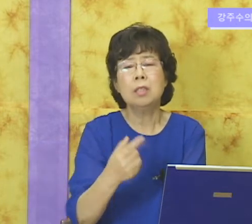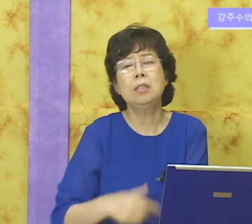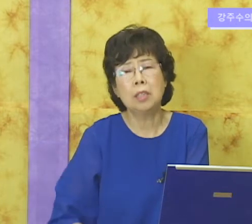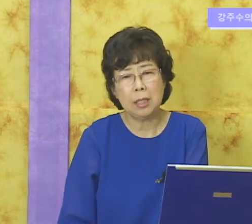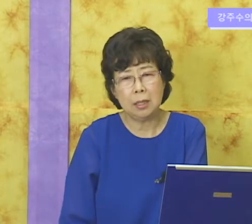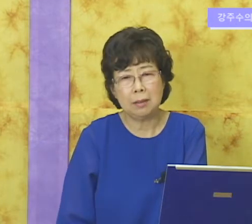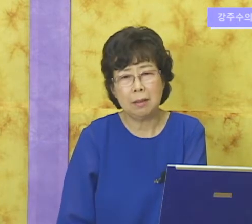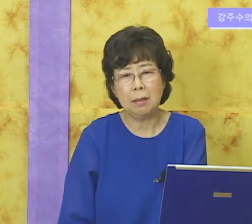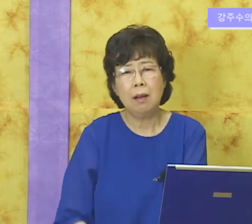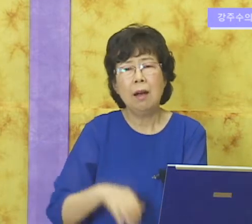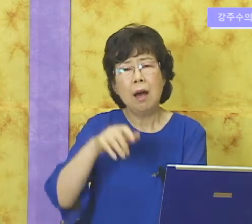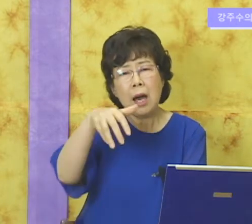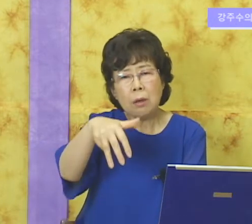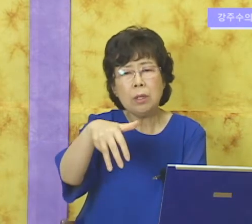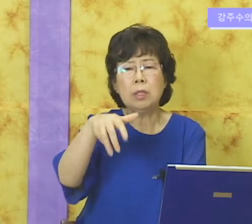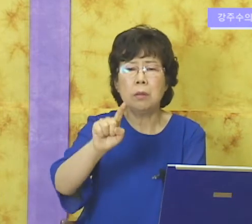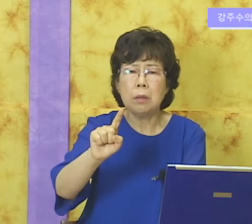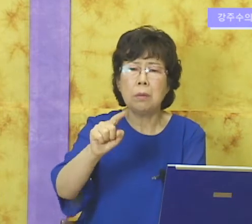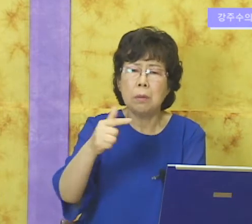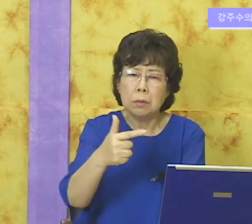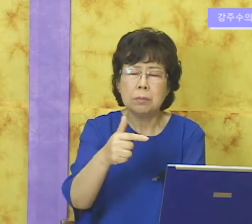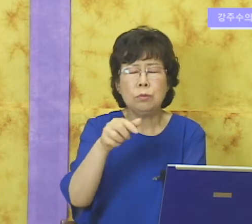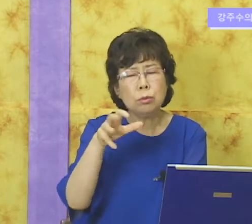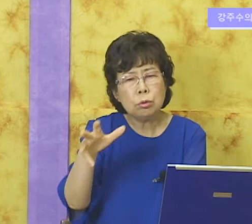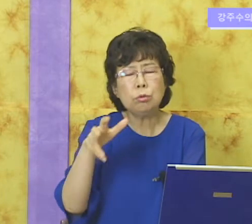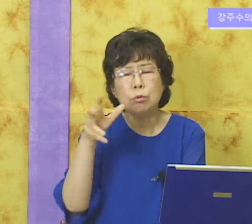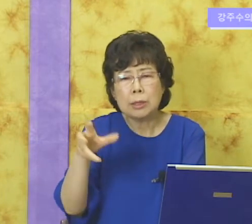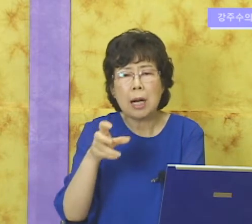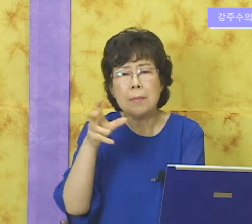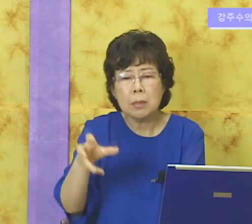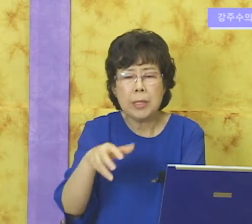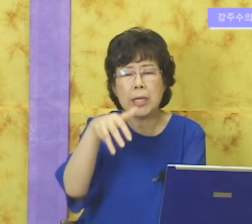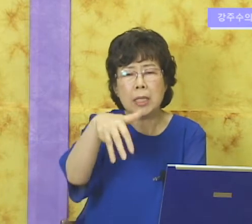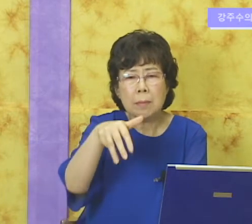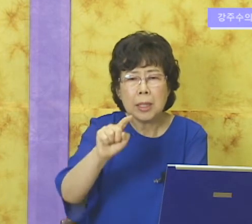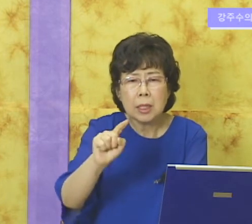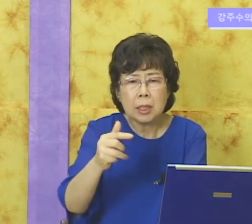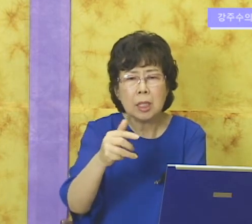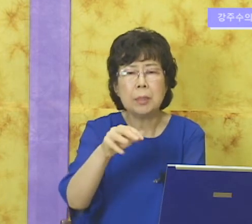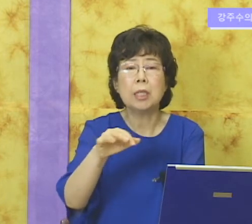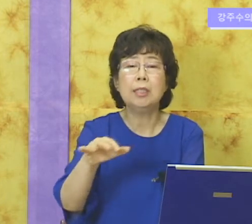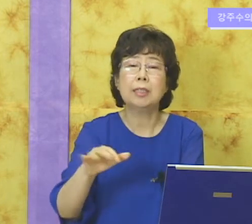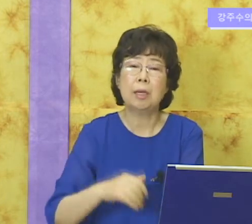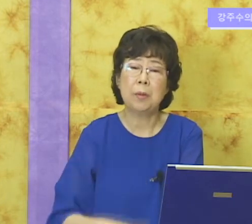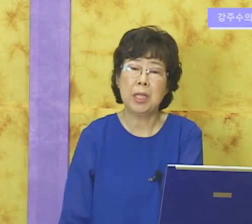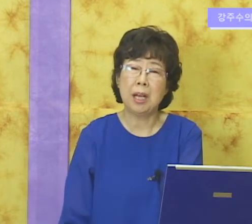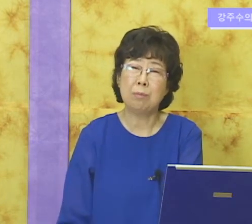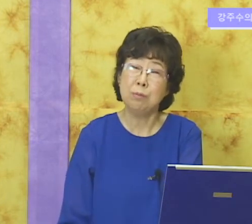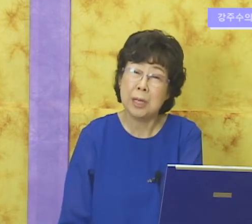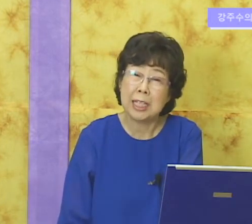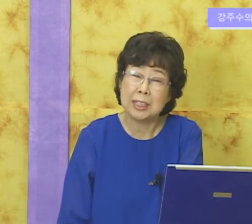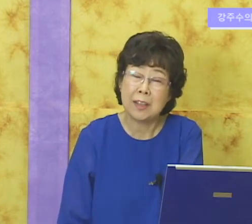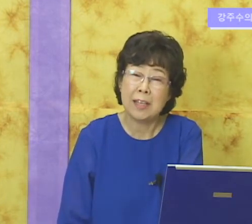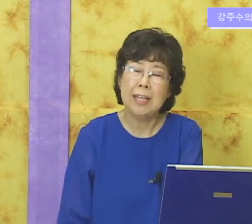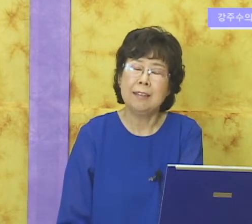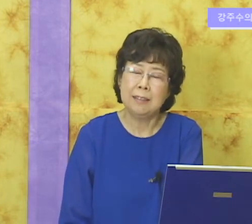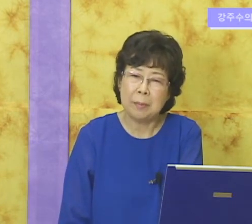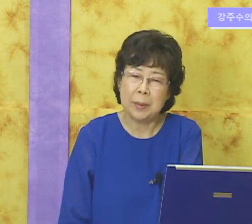글을 적어야 되는 거예요. 하루 이틀도 아니고 누구 사람 이름 얘기할 때마다 전부 다 글을 적다 보니까 불편하죠. 그러다